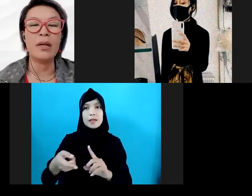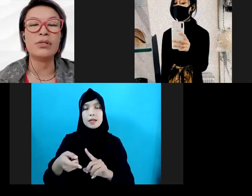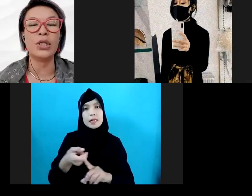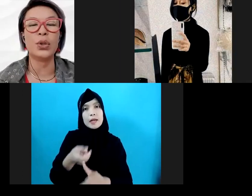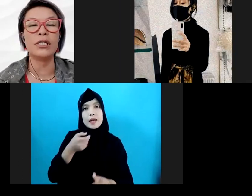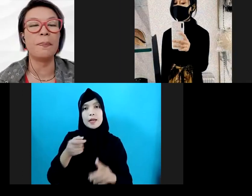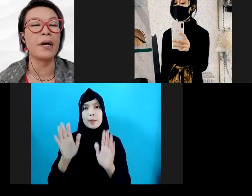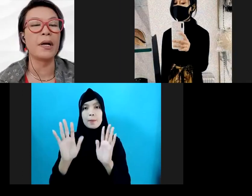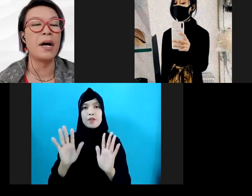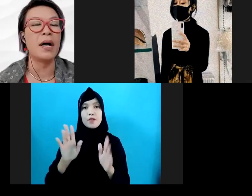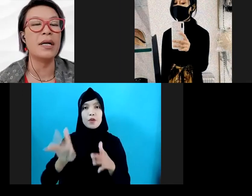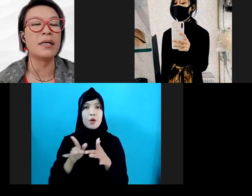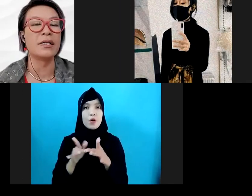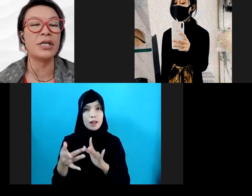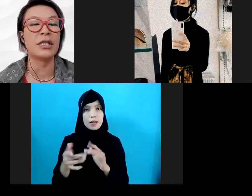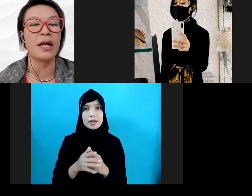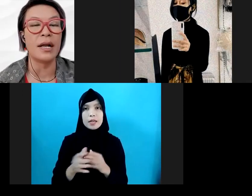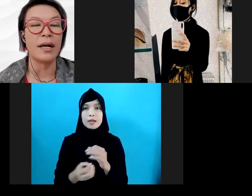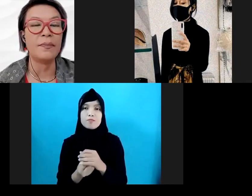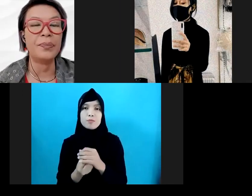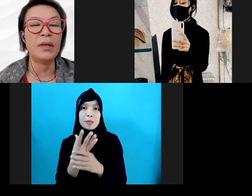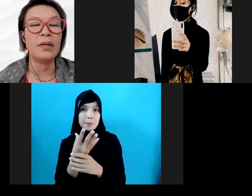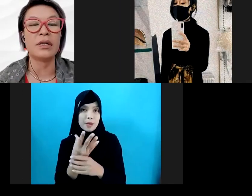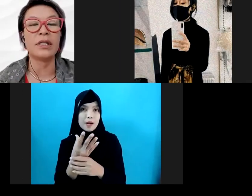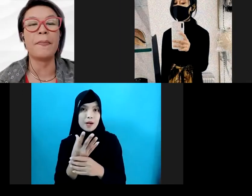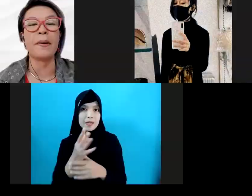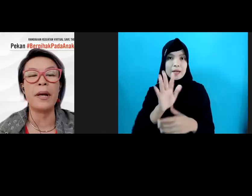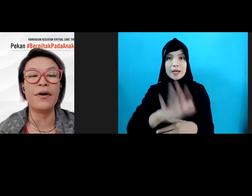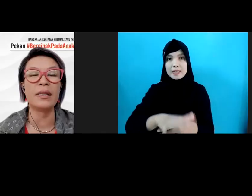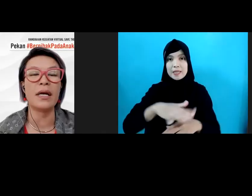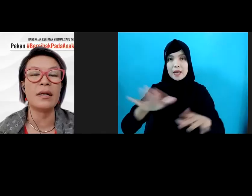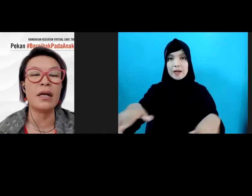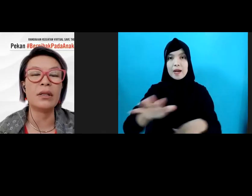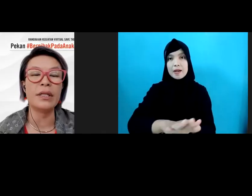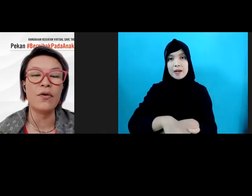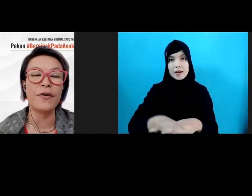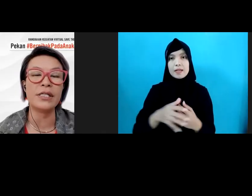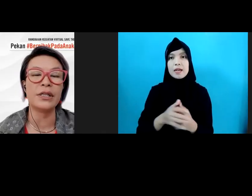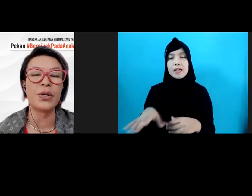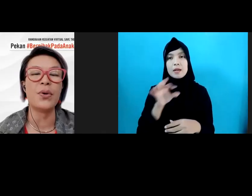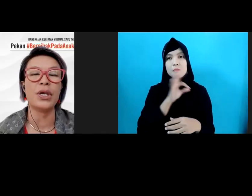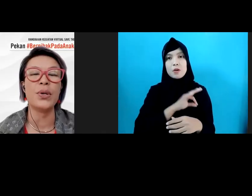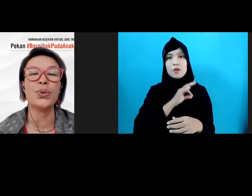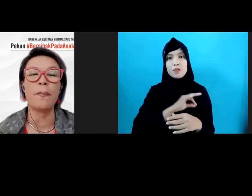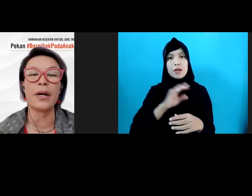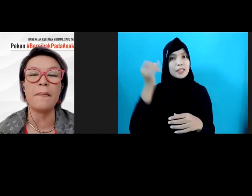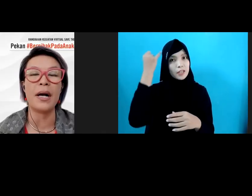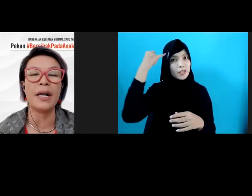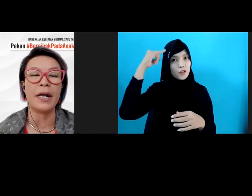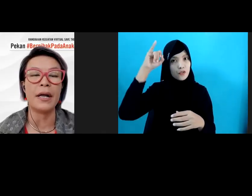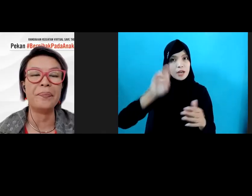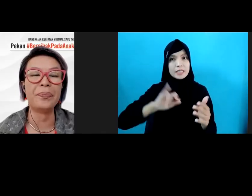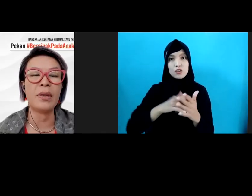situasi perkembangan dan kesejahteraan anak serta permanfaatan inovasi teknologi untuk